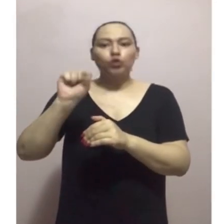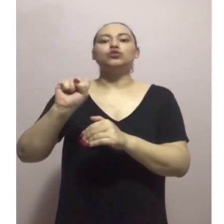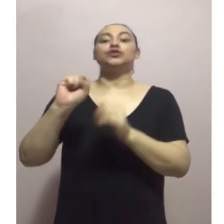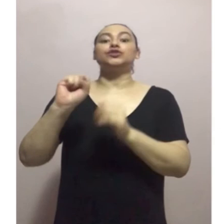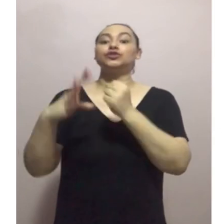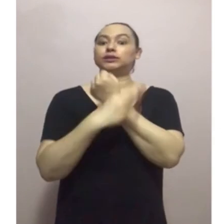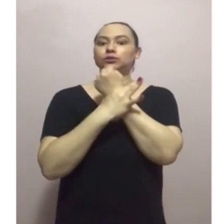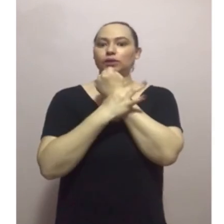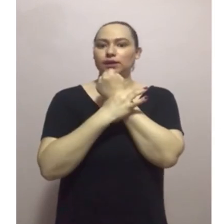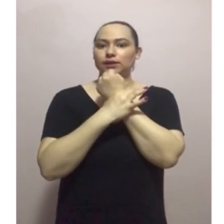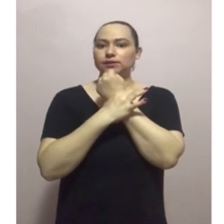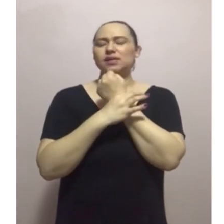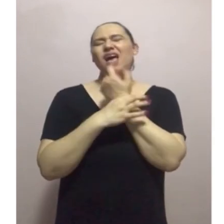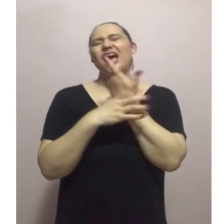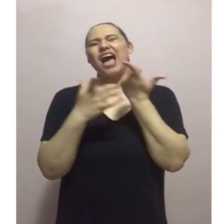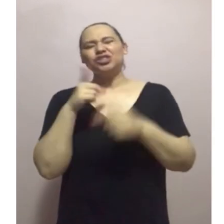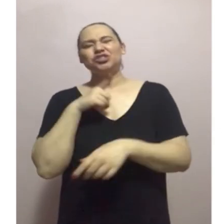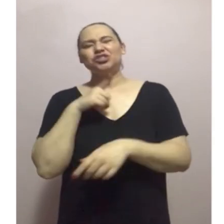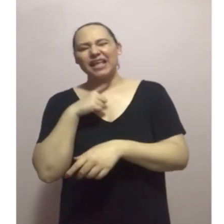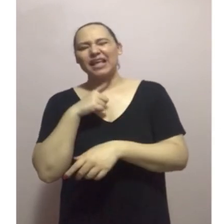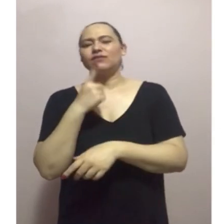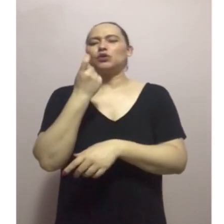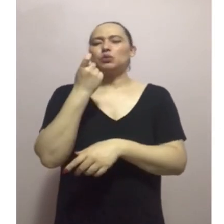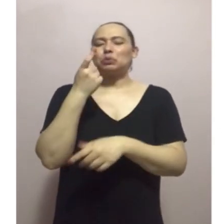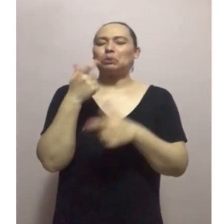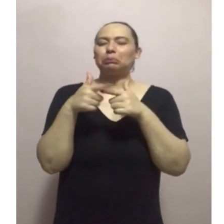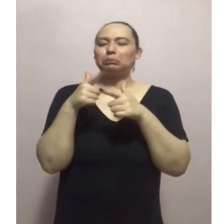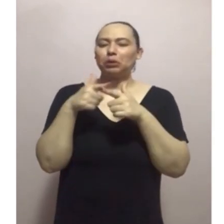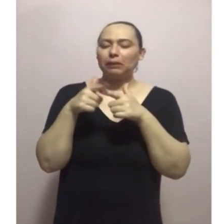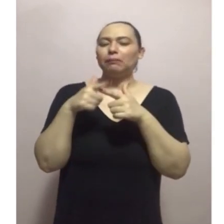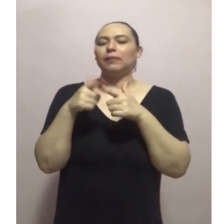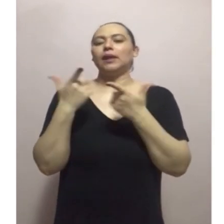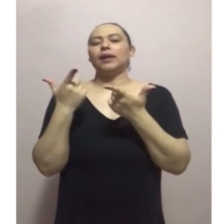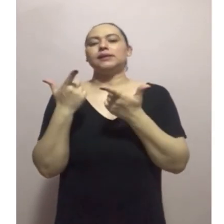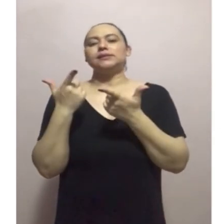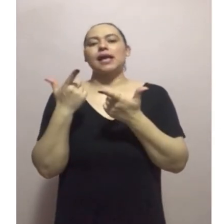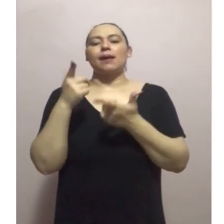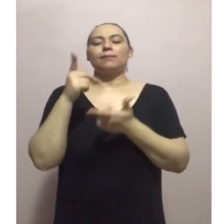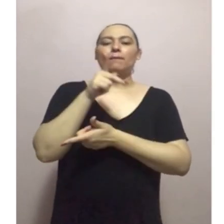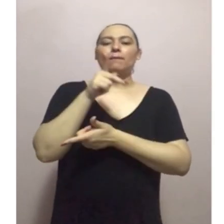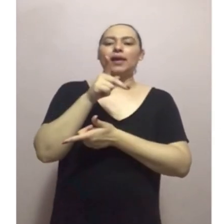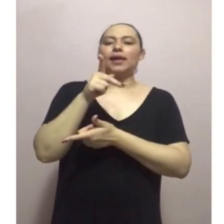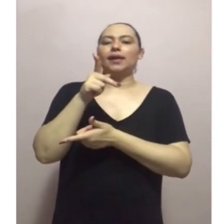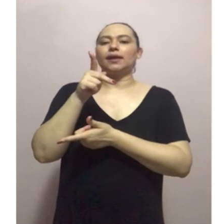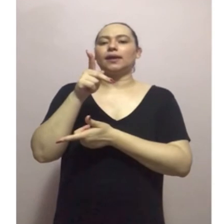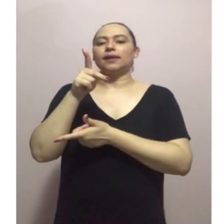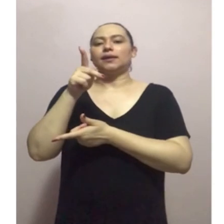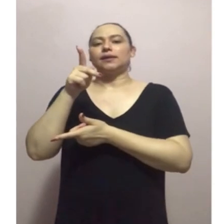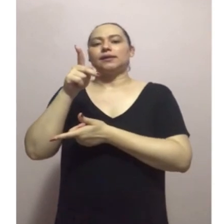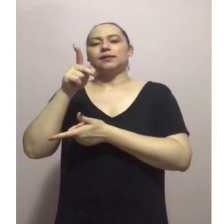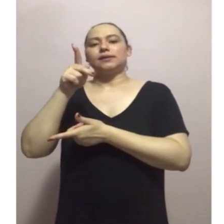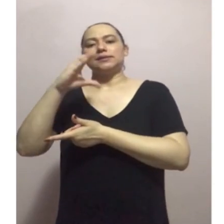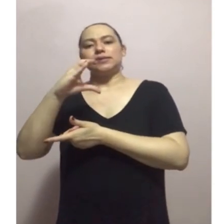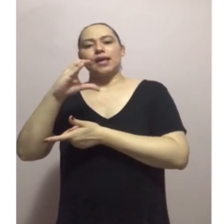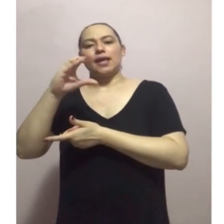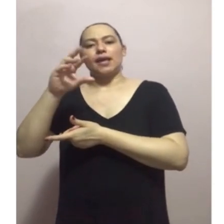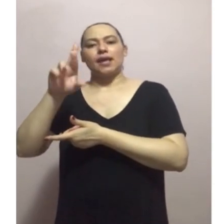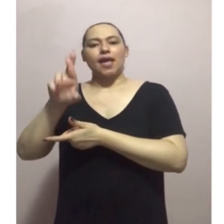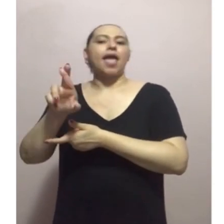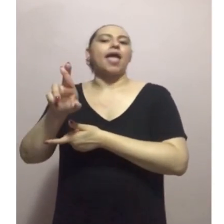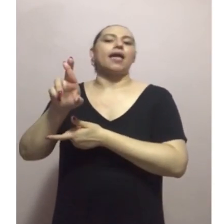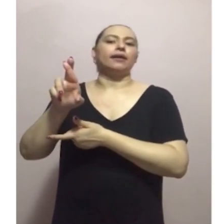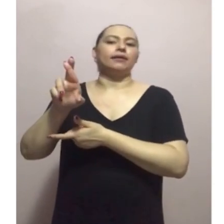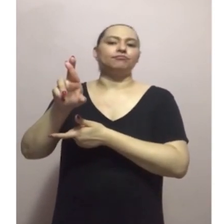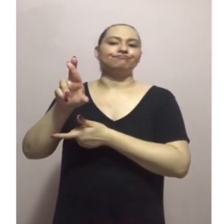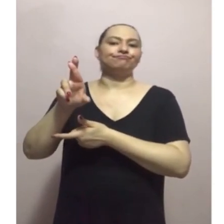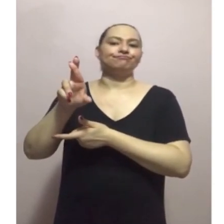um probleminha com uma pessoa da equipe, que deu um PCR positivo, que aí todo mundo